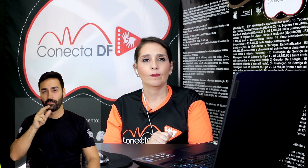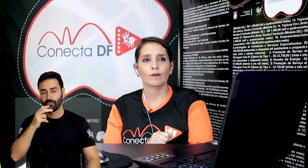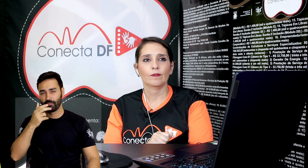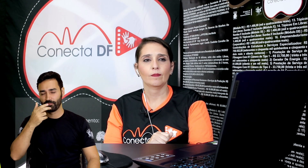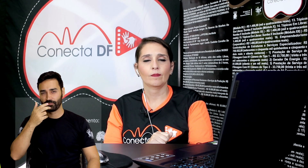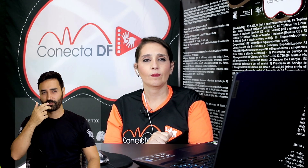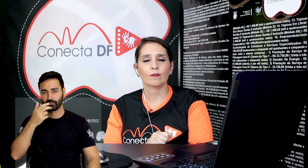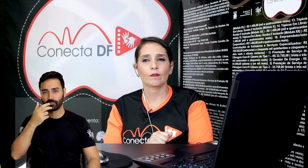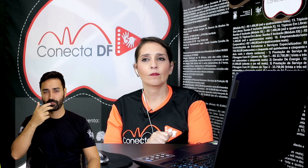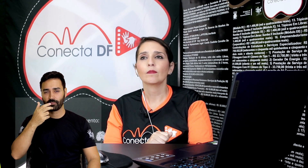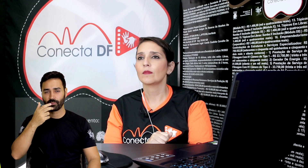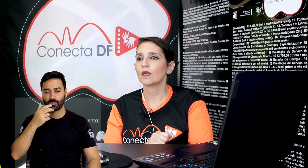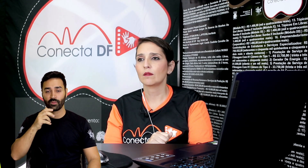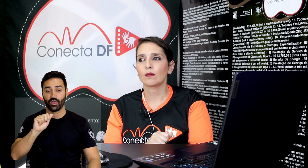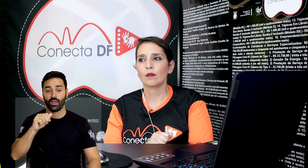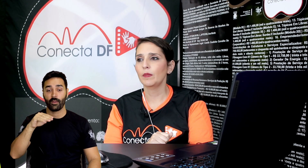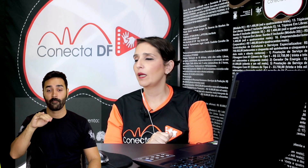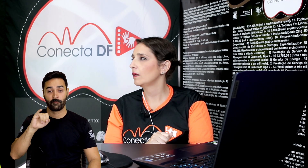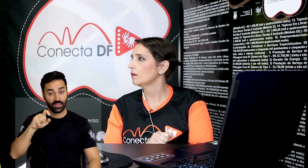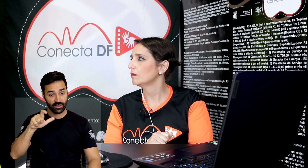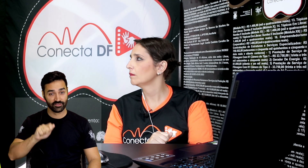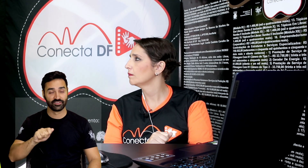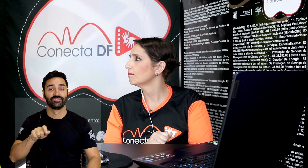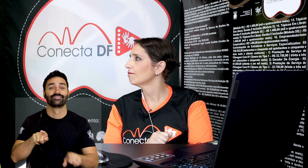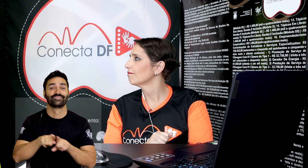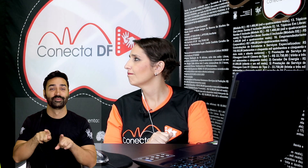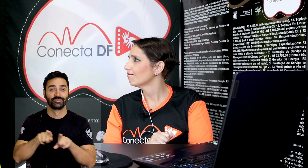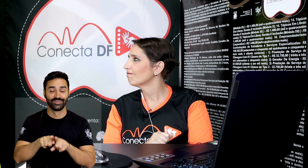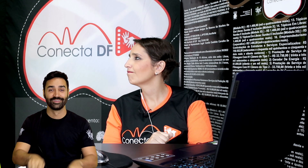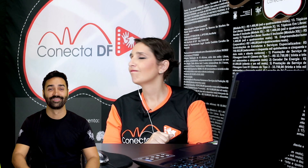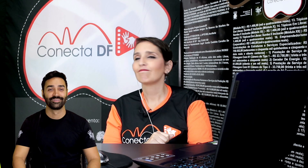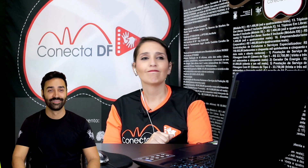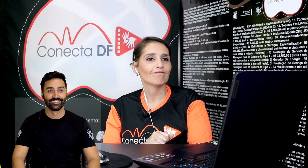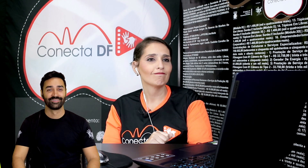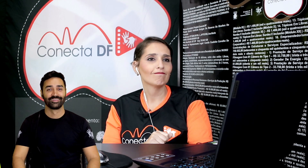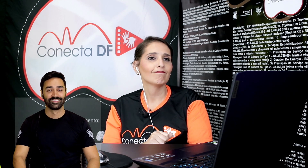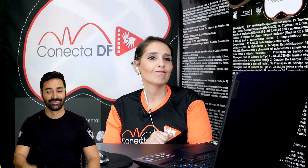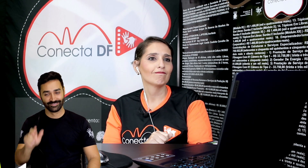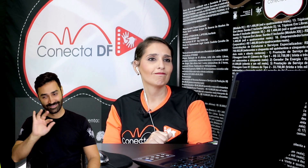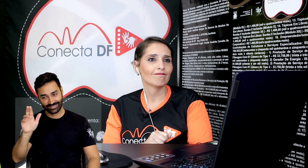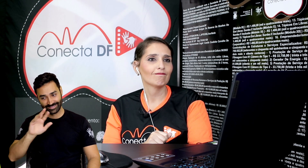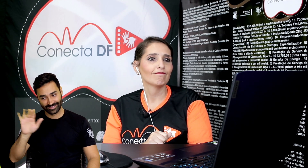E a ameixa? Também.